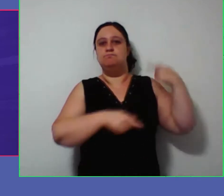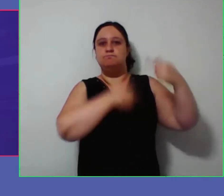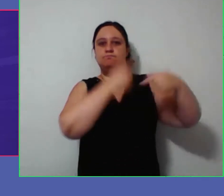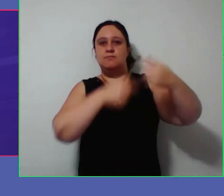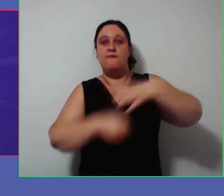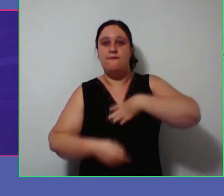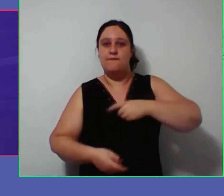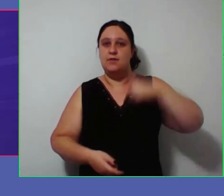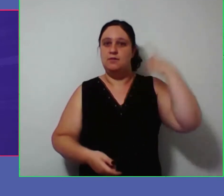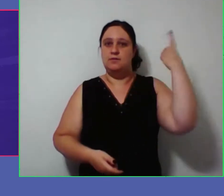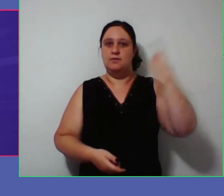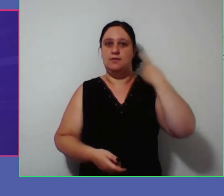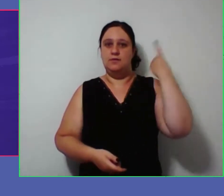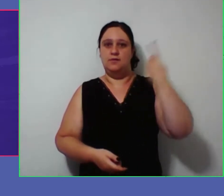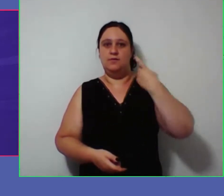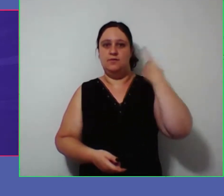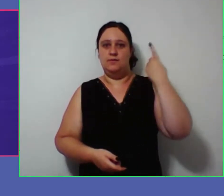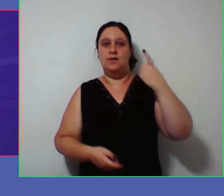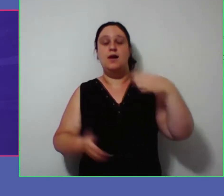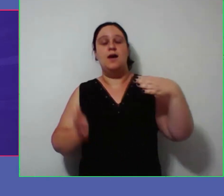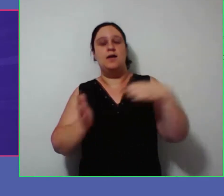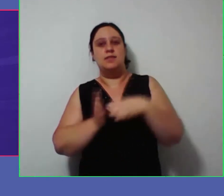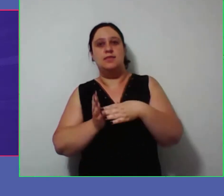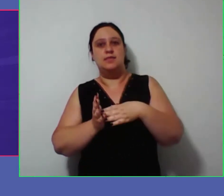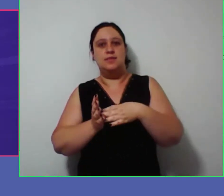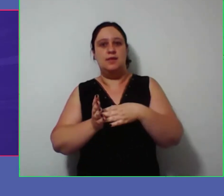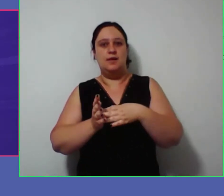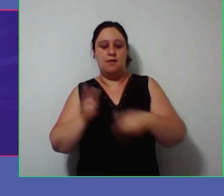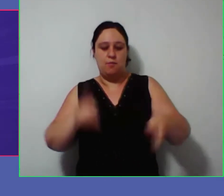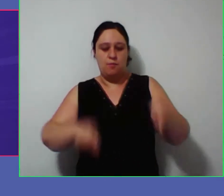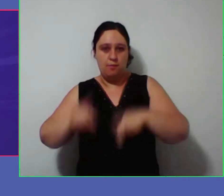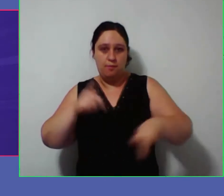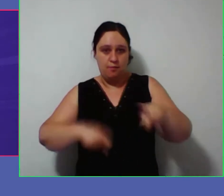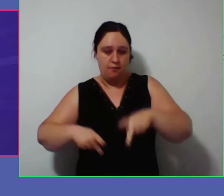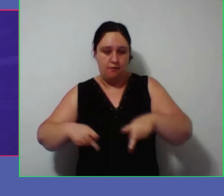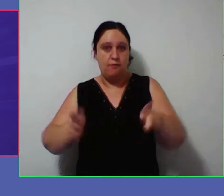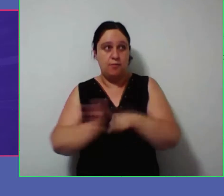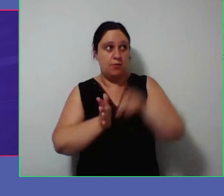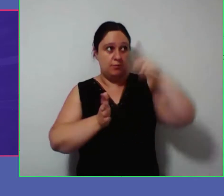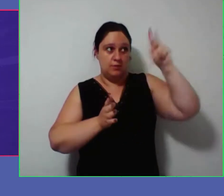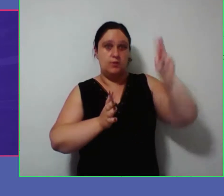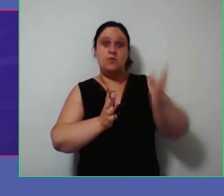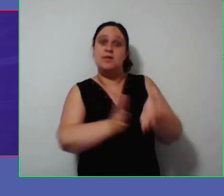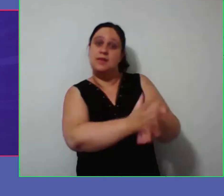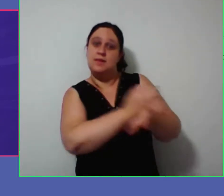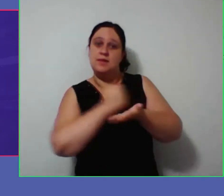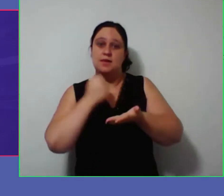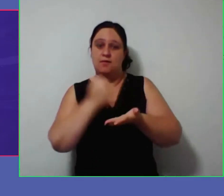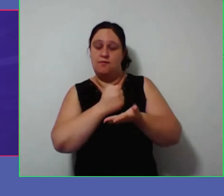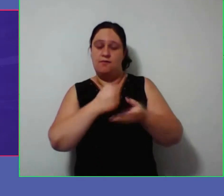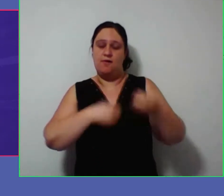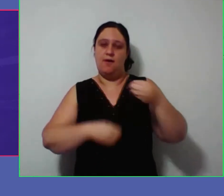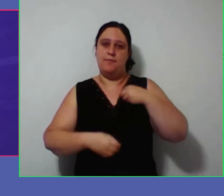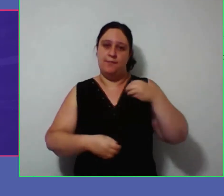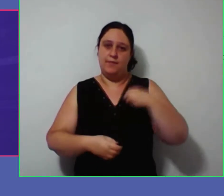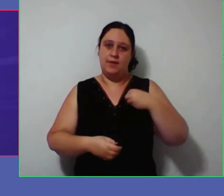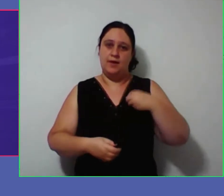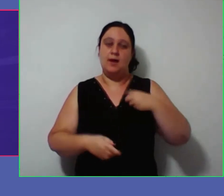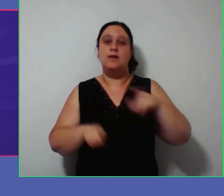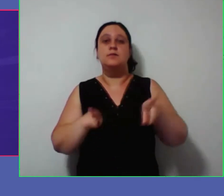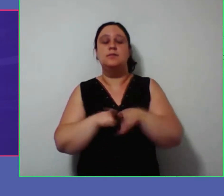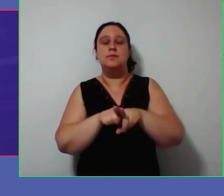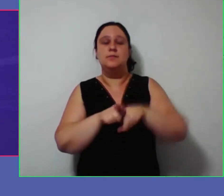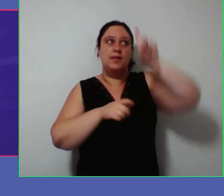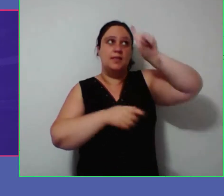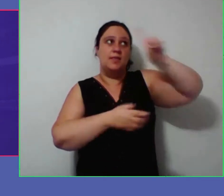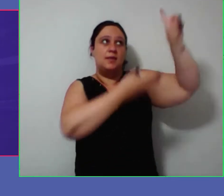e ele veio para salvar o seu povo dos pecados dele, ele veio para trazer Deus conosco, e